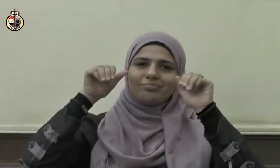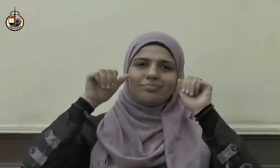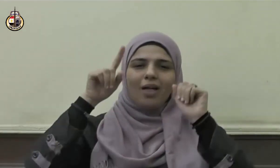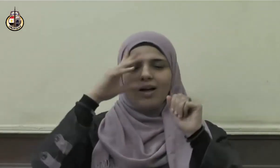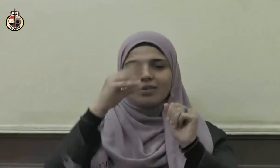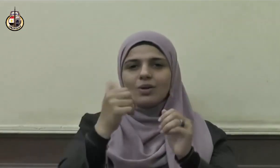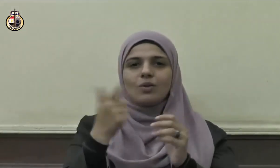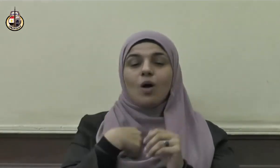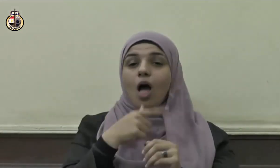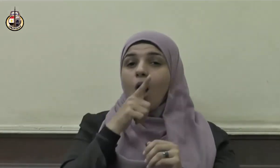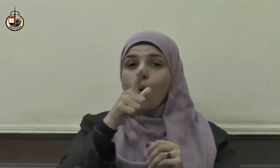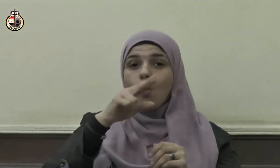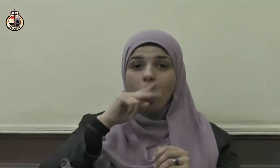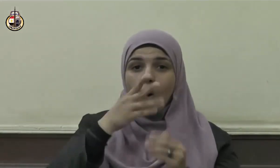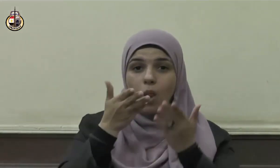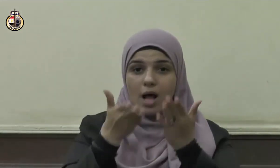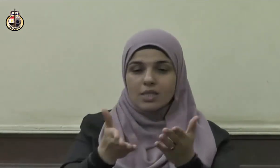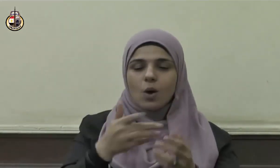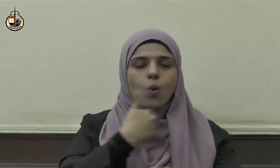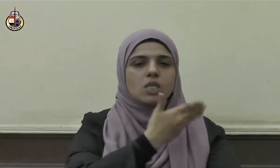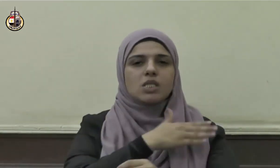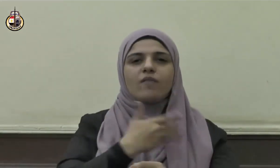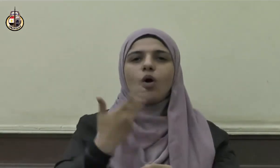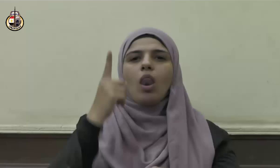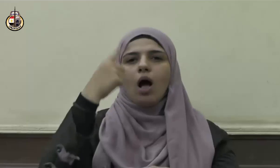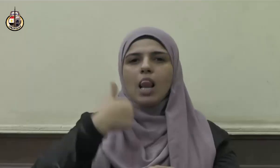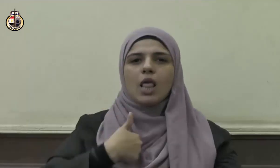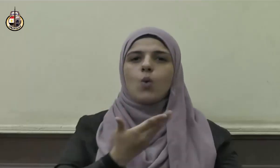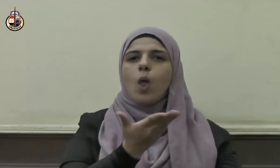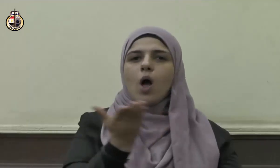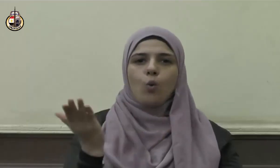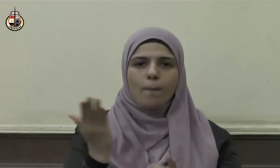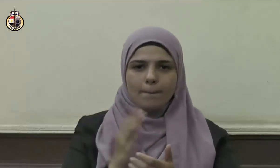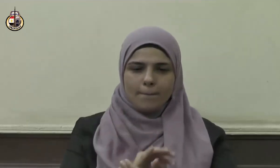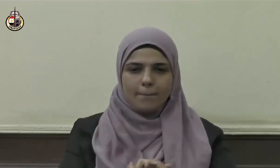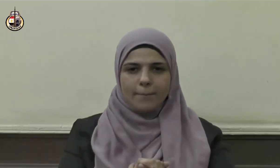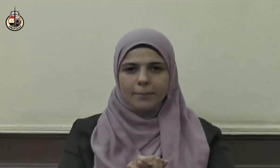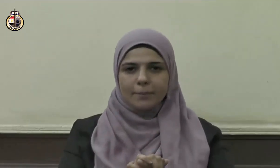عنه. أقول قولي هذا وأستغفر الله لي ولكم.